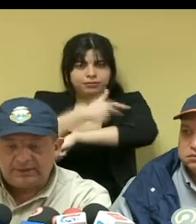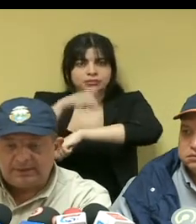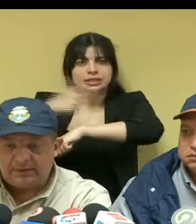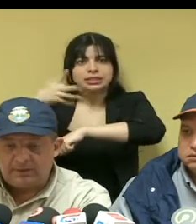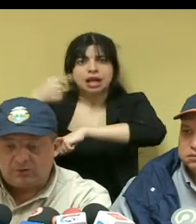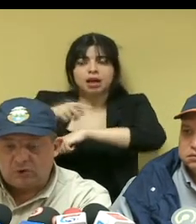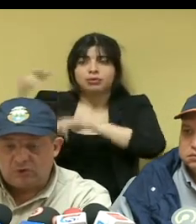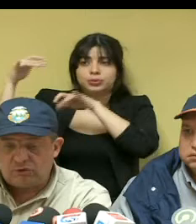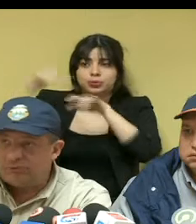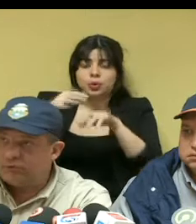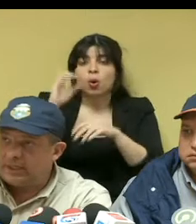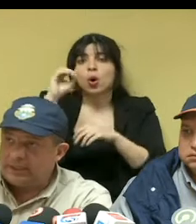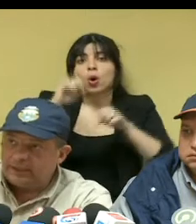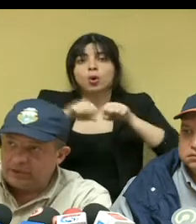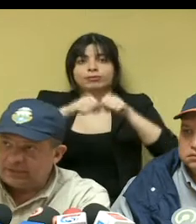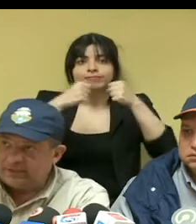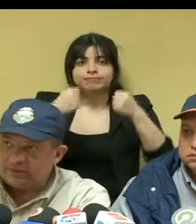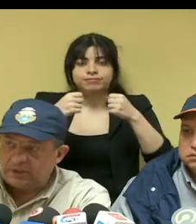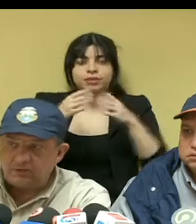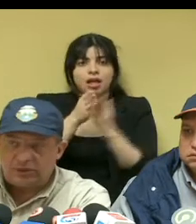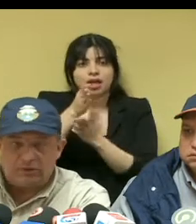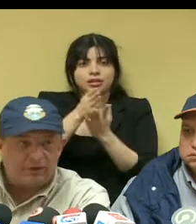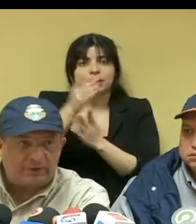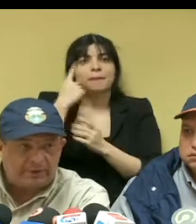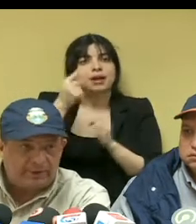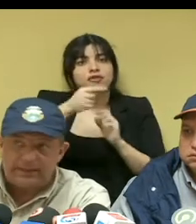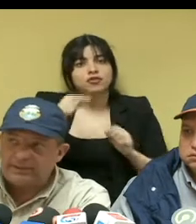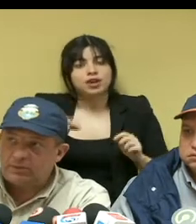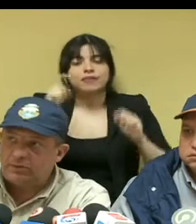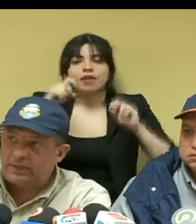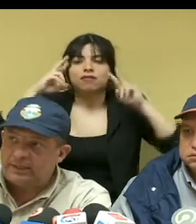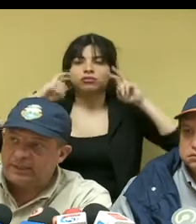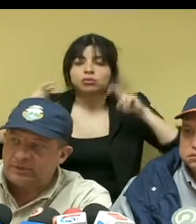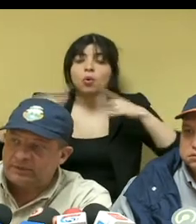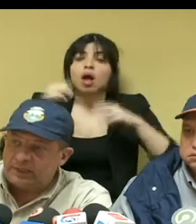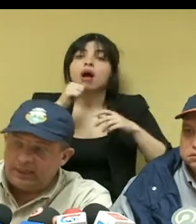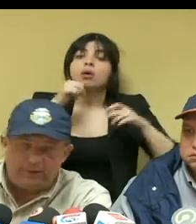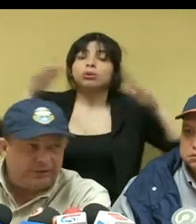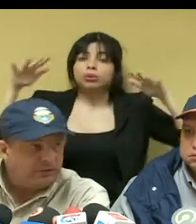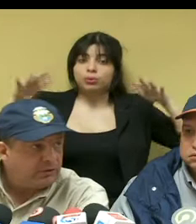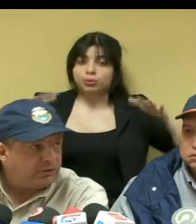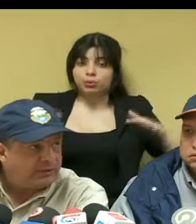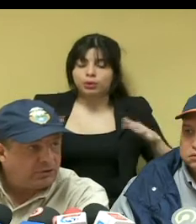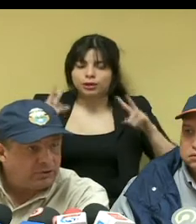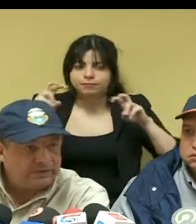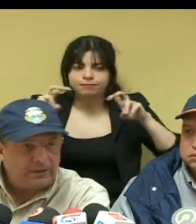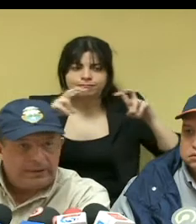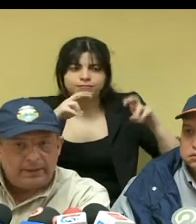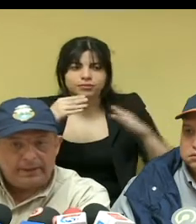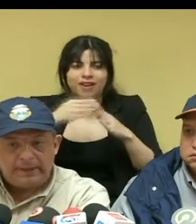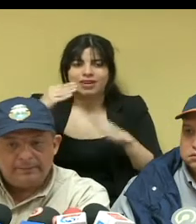producido deslizamientos o ruptura de los accesos a los ríos. Habrá que analizar cuando bajen las aguas el efecto sobre los